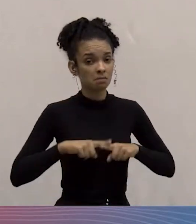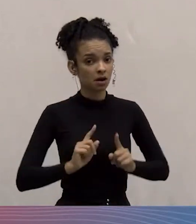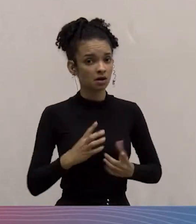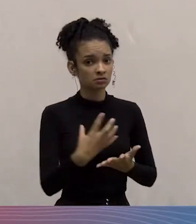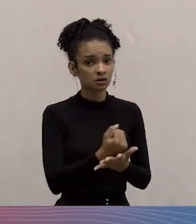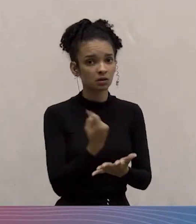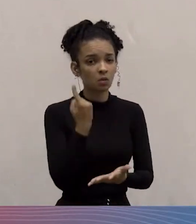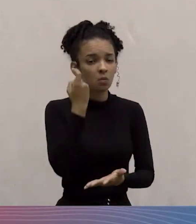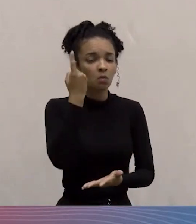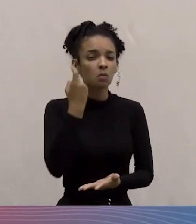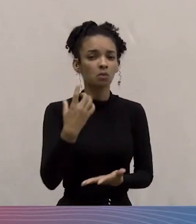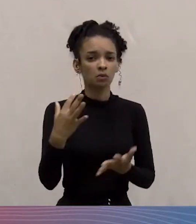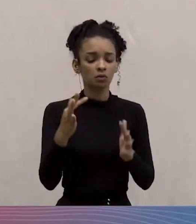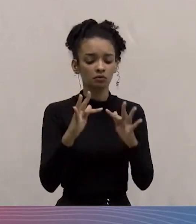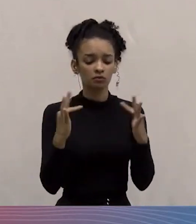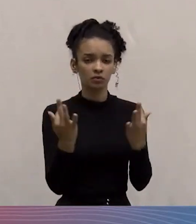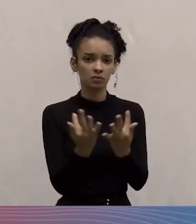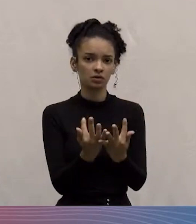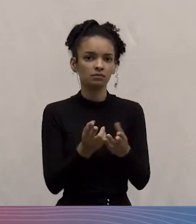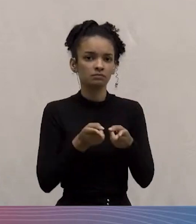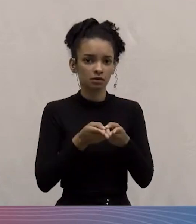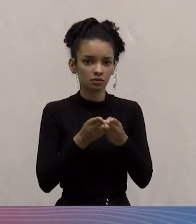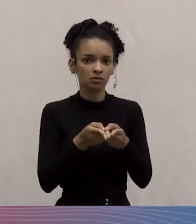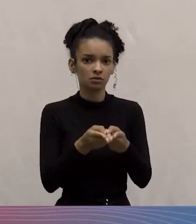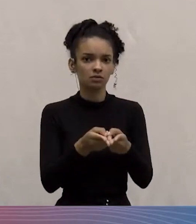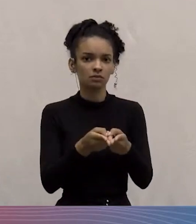salvou uma família, a família de Noé.